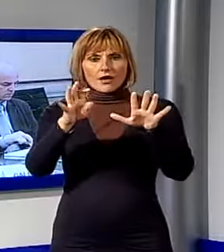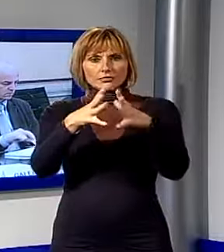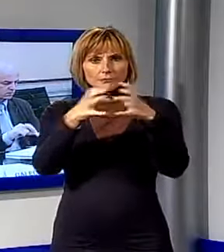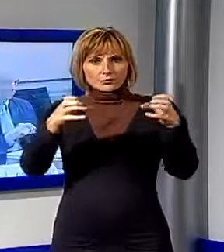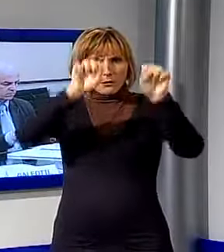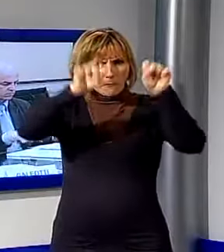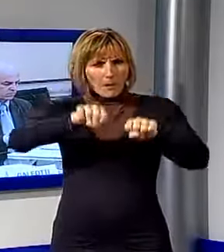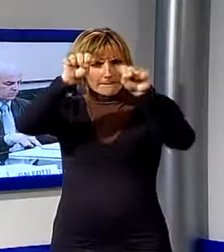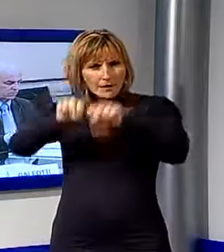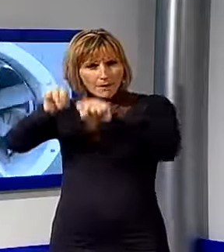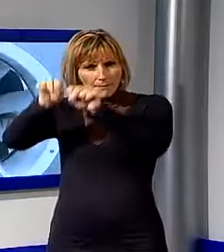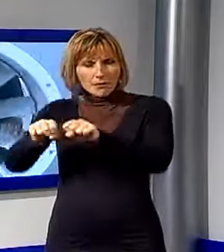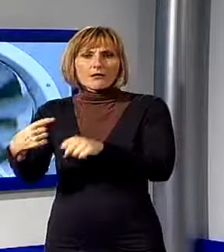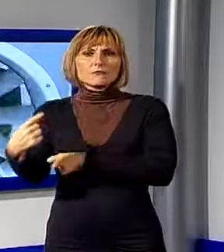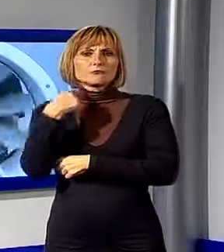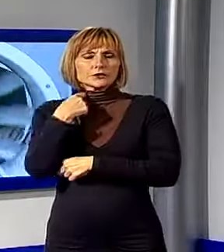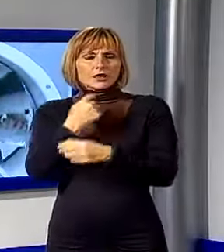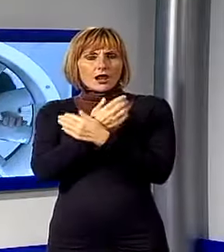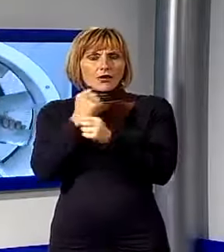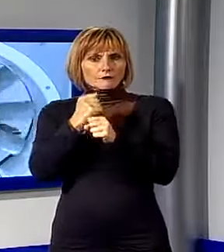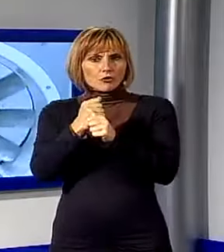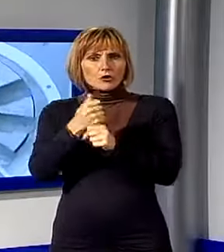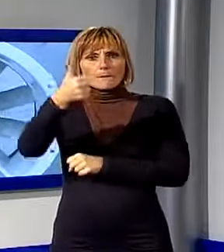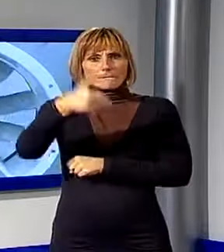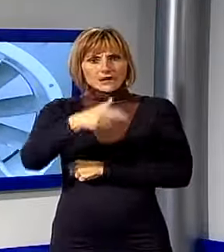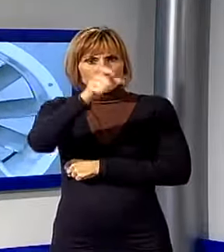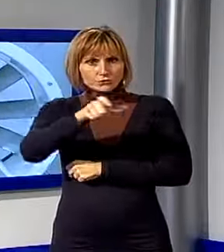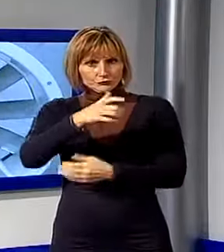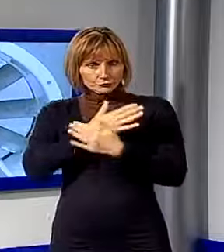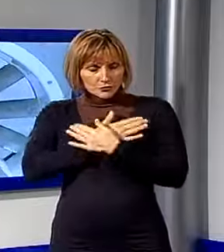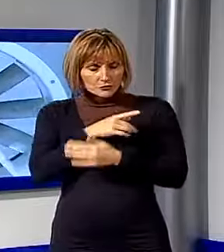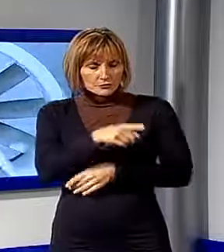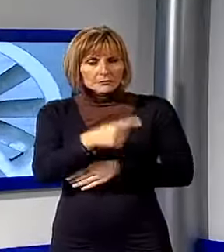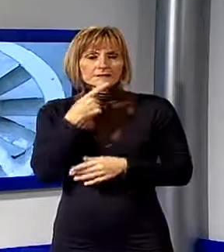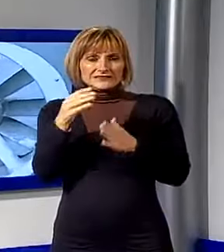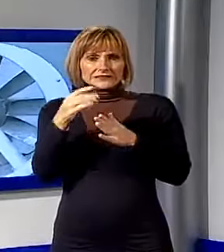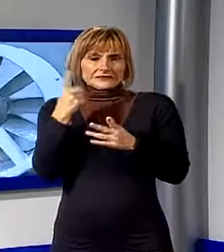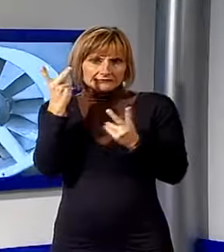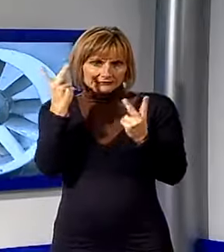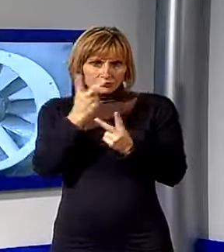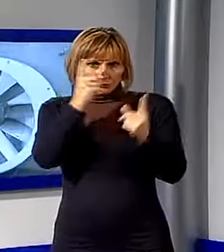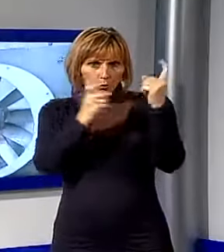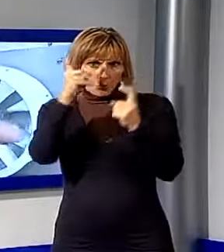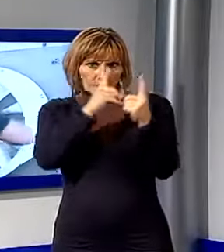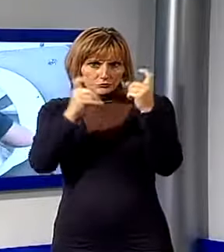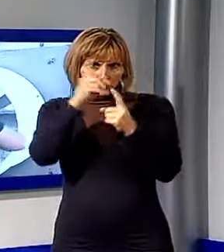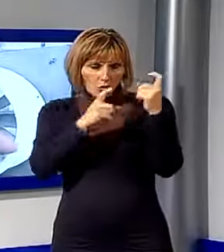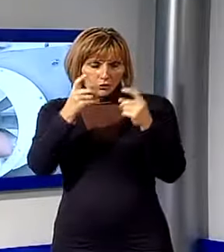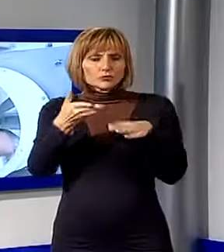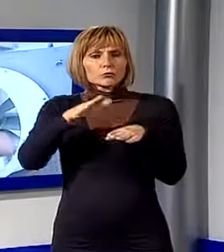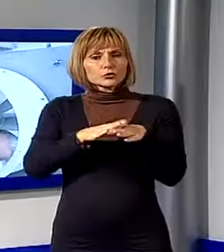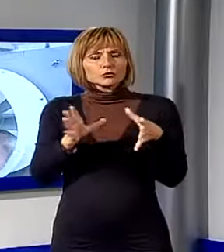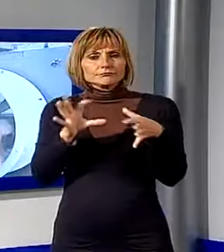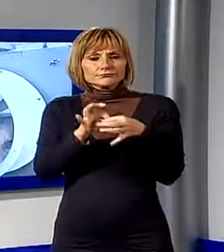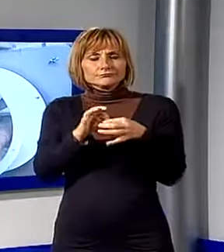occupazionale per quasi 1000 addetti. Dati preoccupanti specialmente si è affiancati a quelli del tasso di disoccupazione globale della provincia,